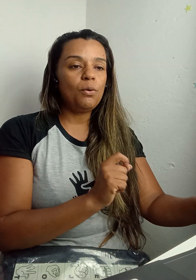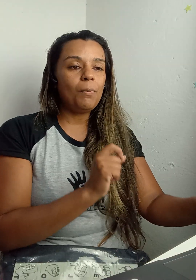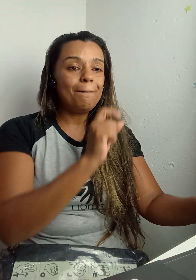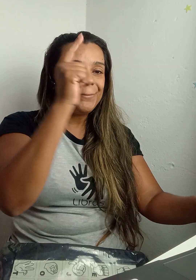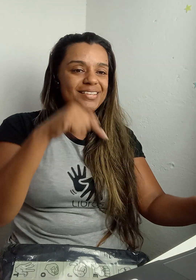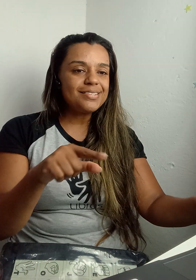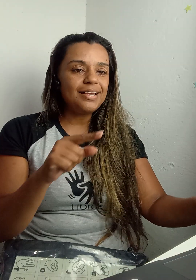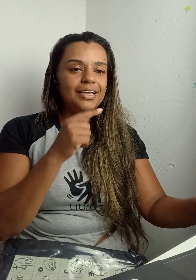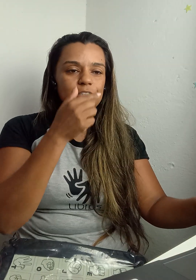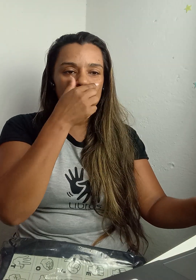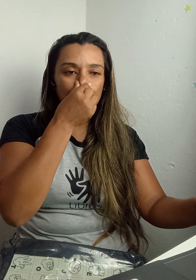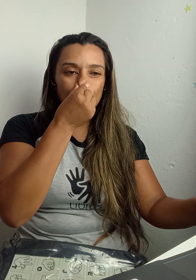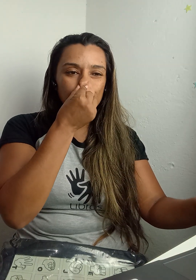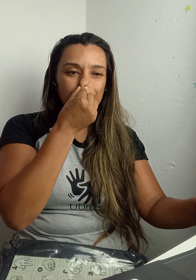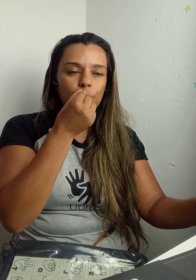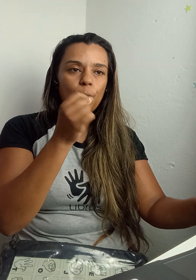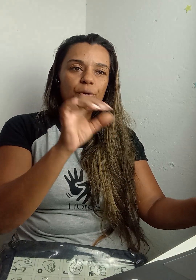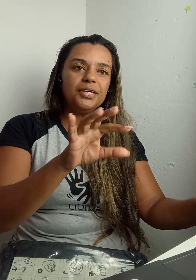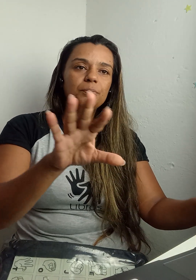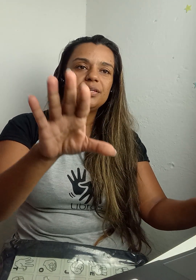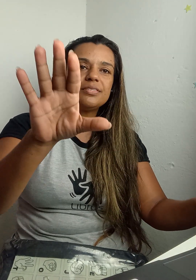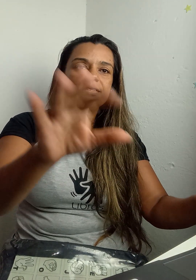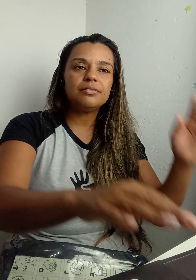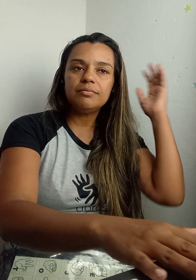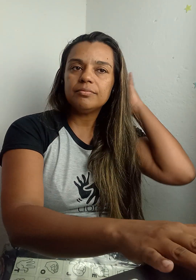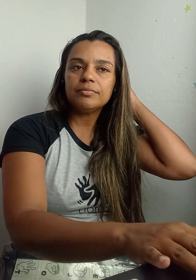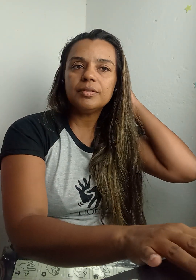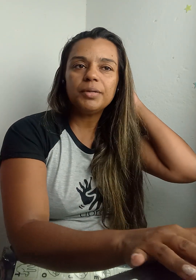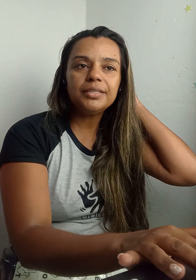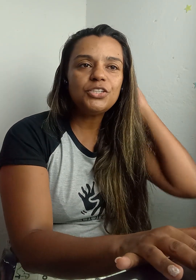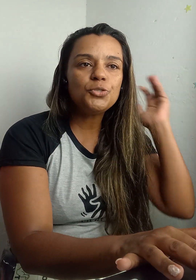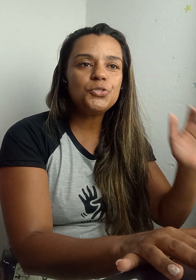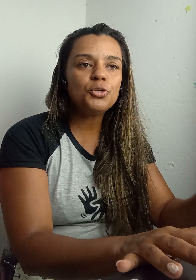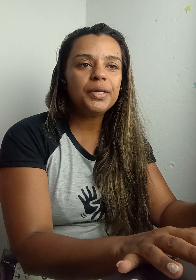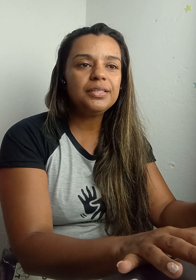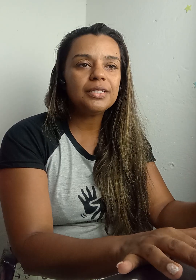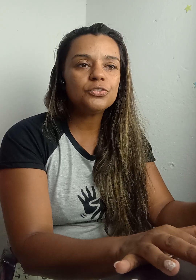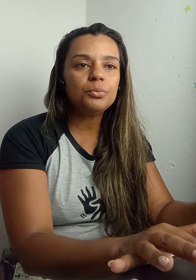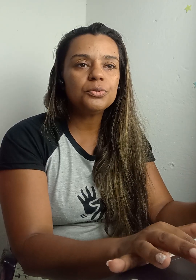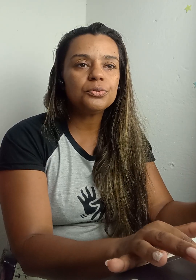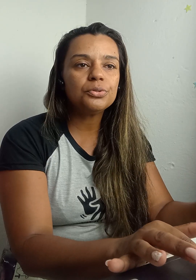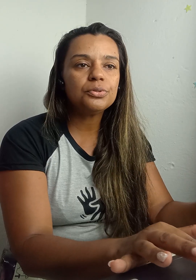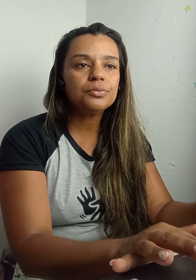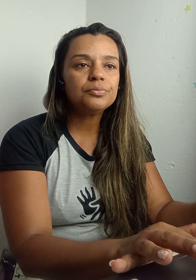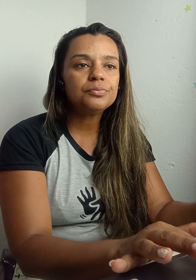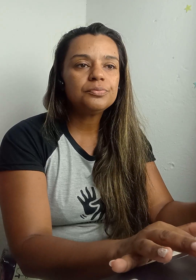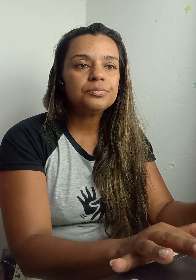uma pincelada de novo, tá bom? Por quê? Porque mas tem gente pedindo para entrar, só um minuto.